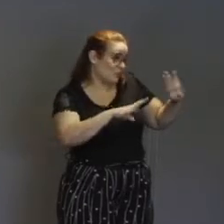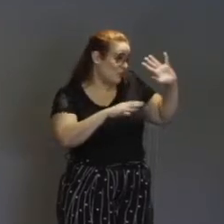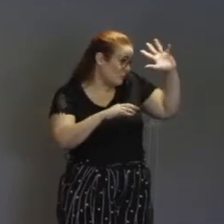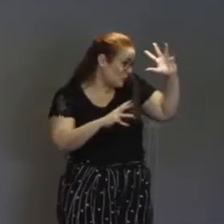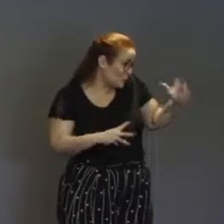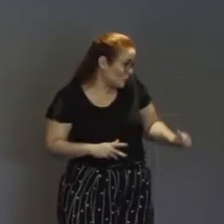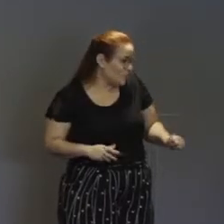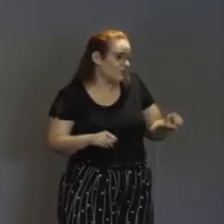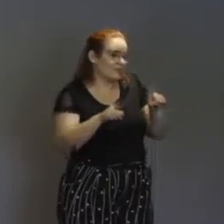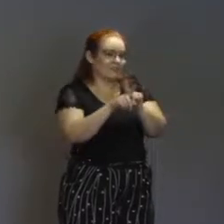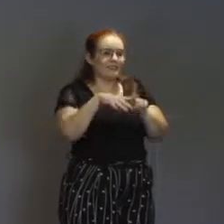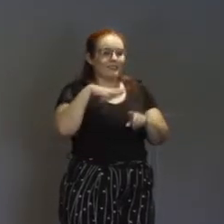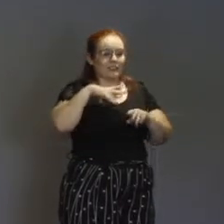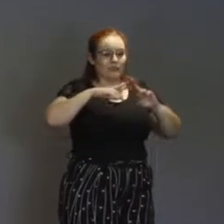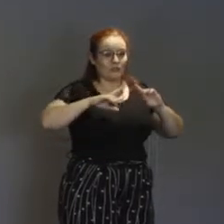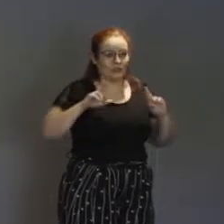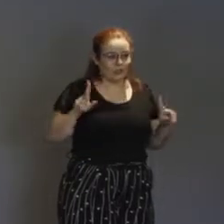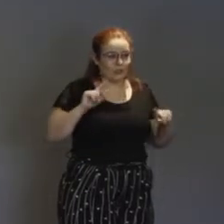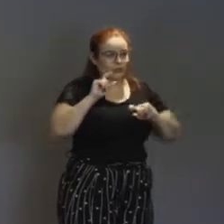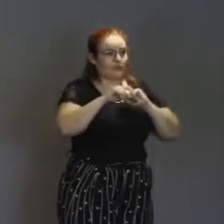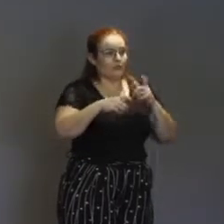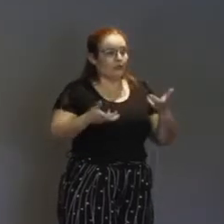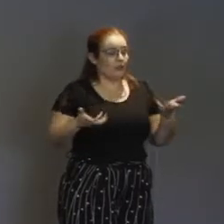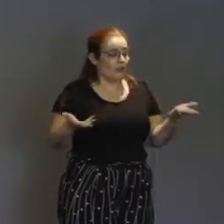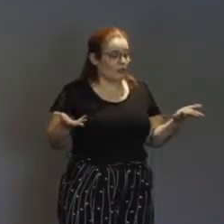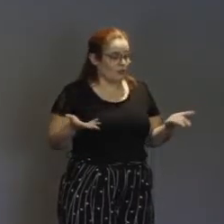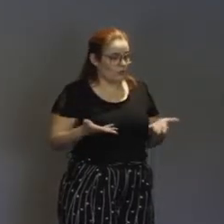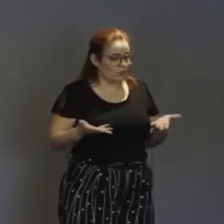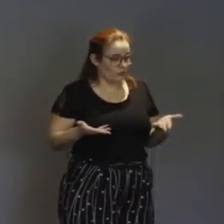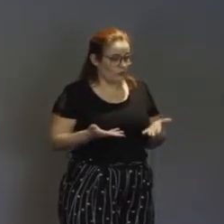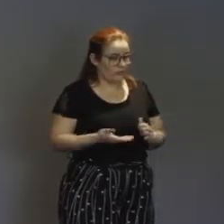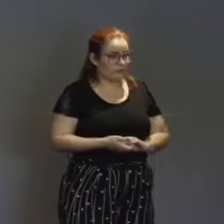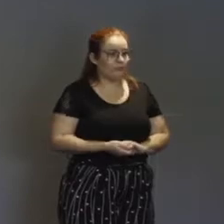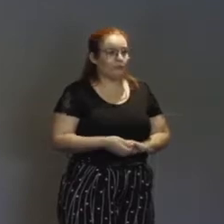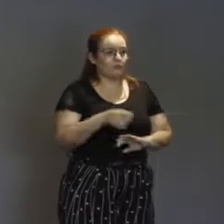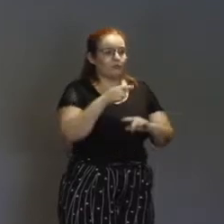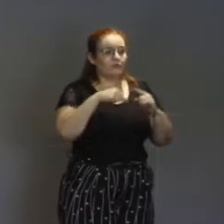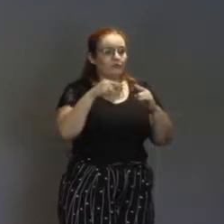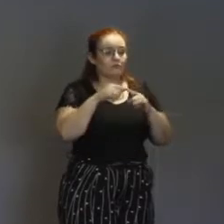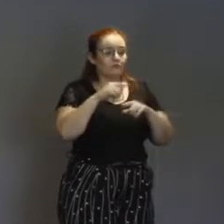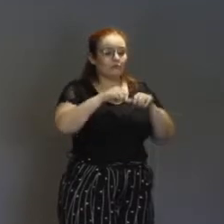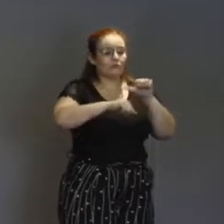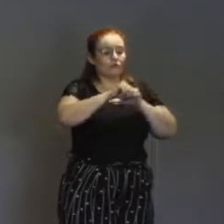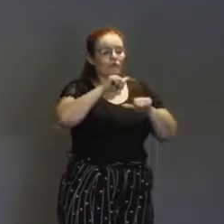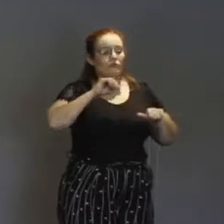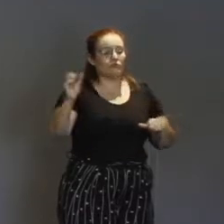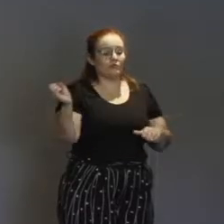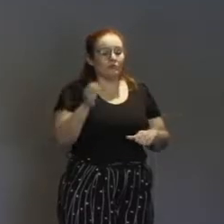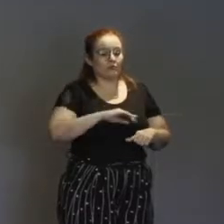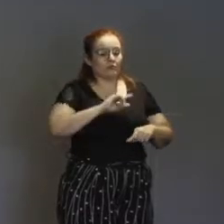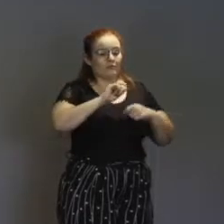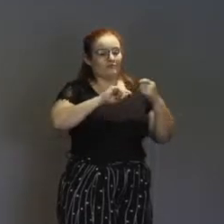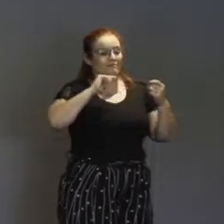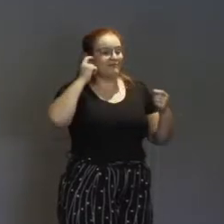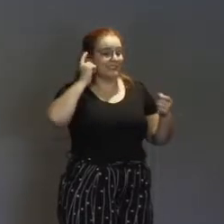uma cidade diferente daquela que a gente tem hoje, né? Para readjetivar o que seria uma cidade mais